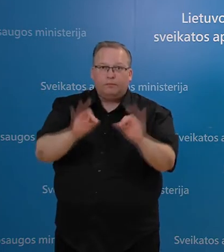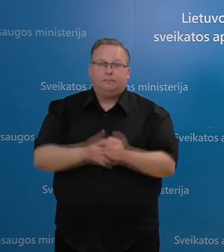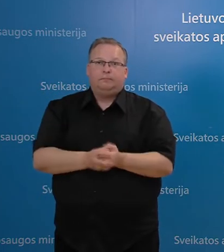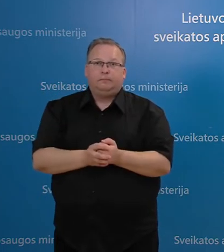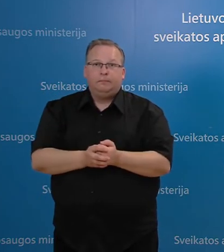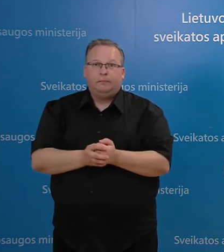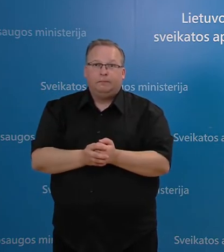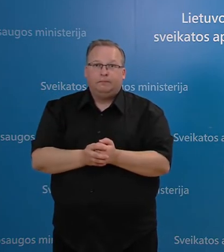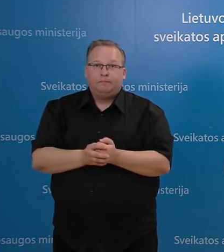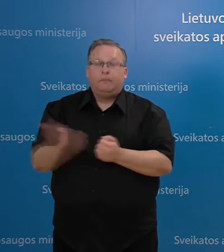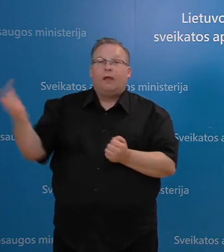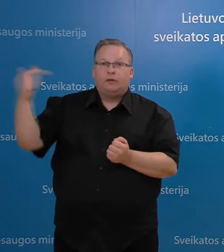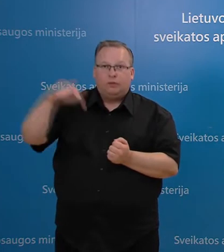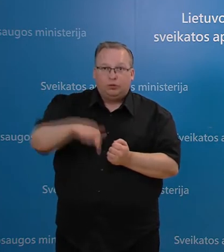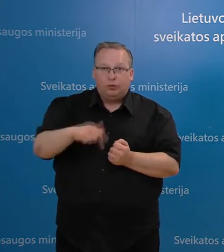atvykti.